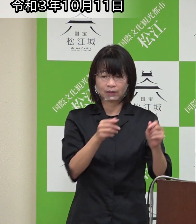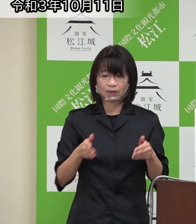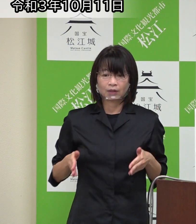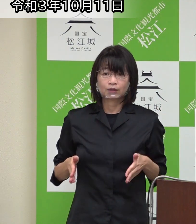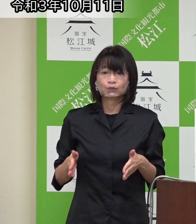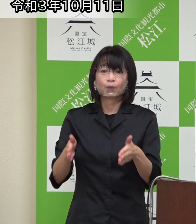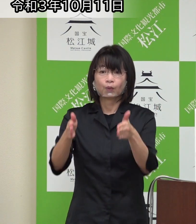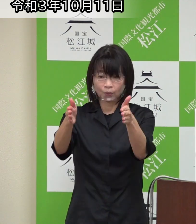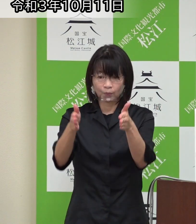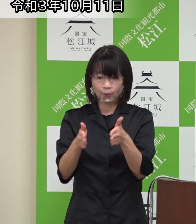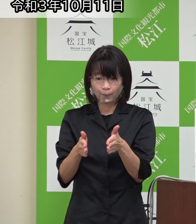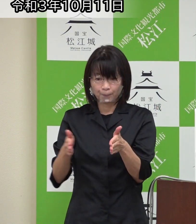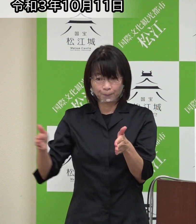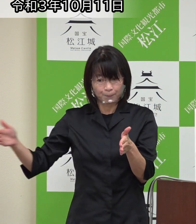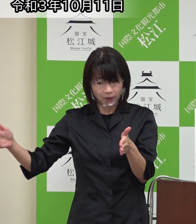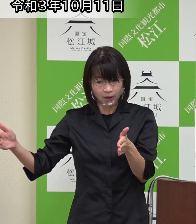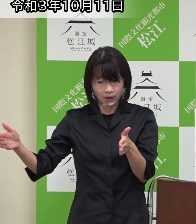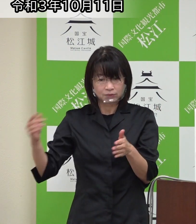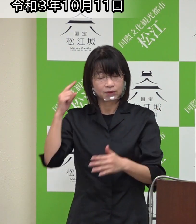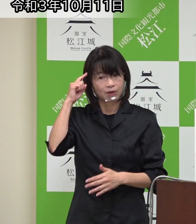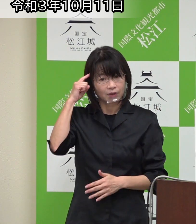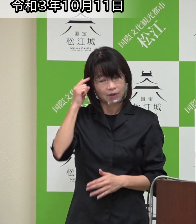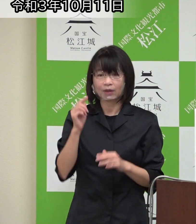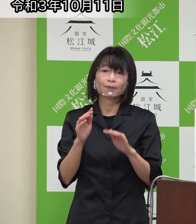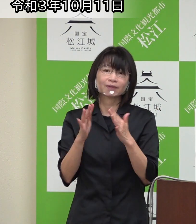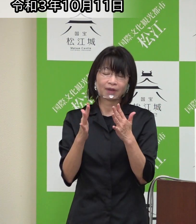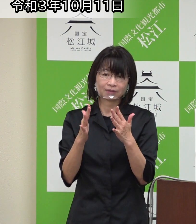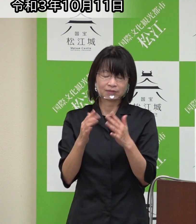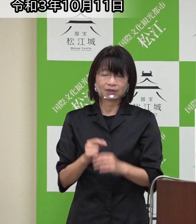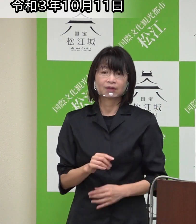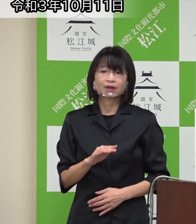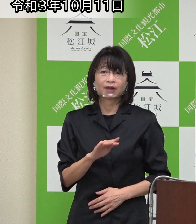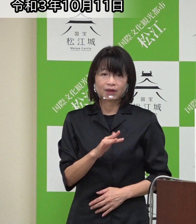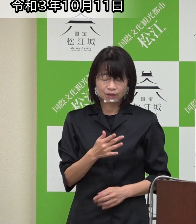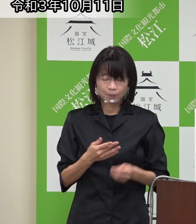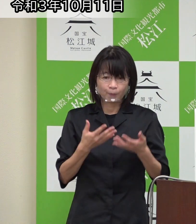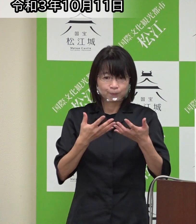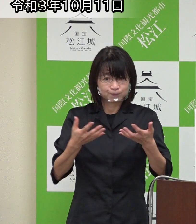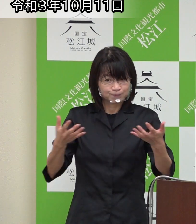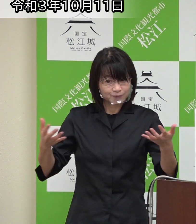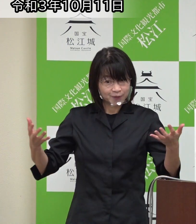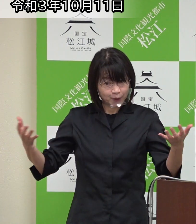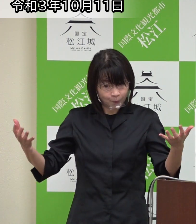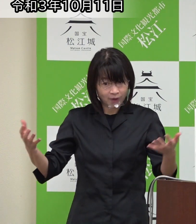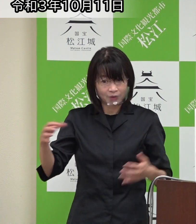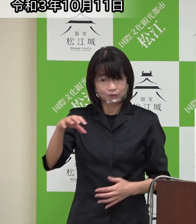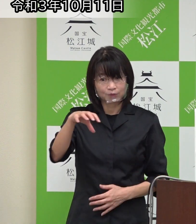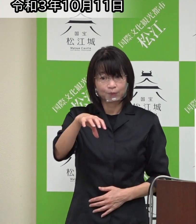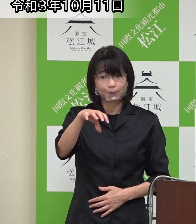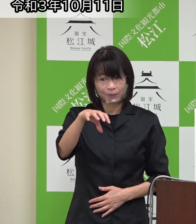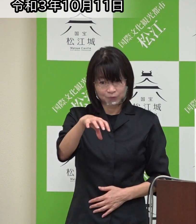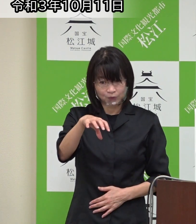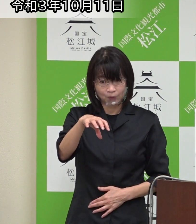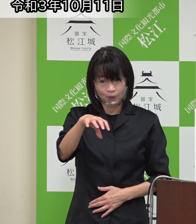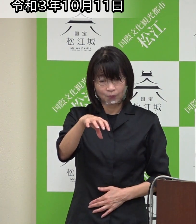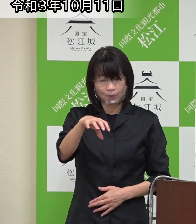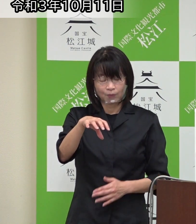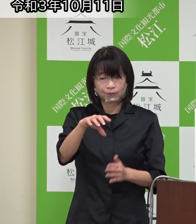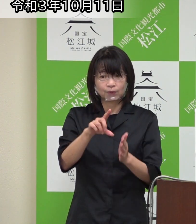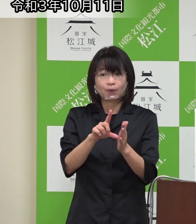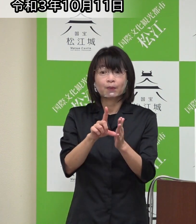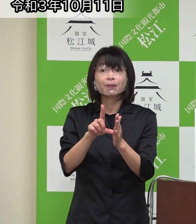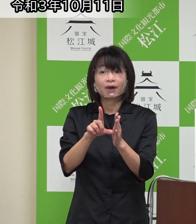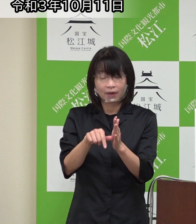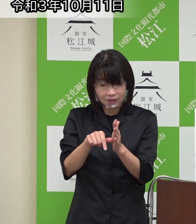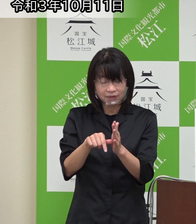んですが、やはりこうにぎわいの拠点とするときにですね、2車線にして道路を通して